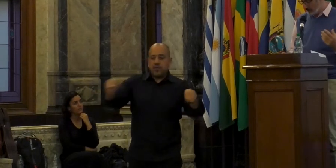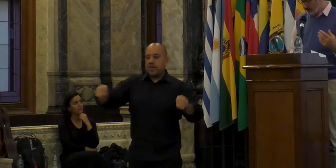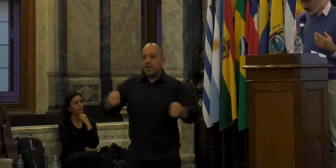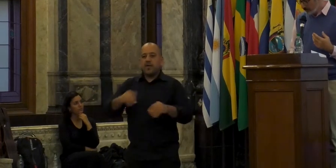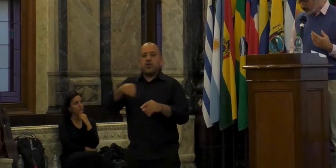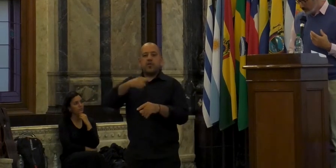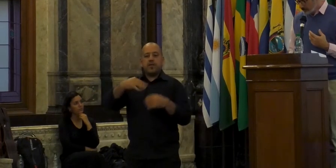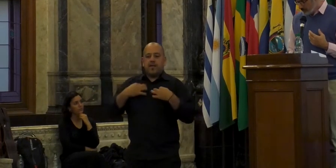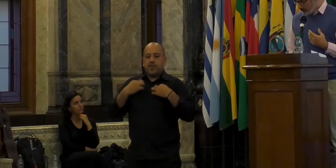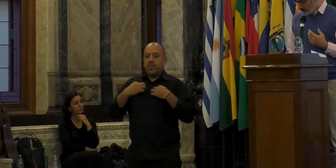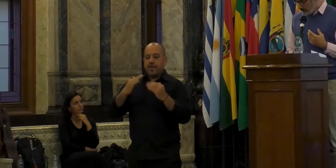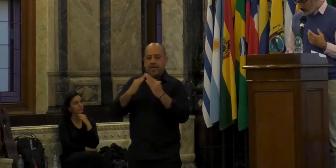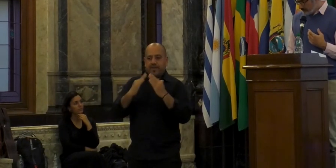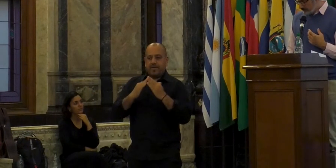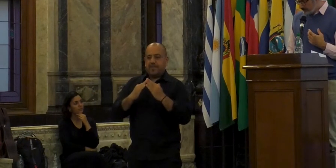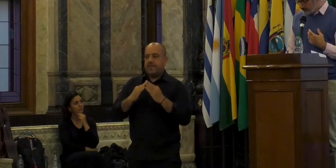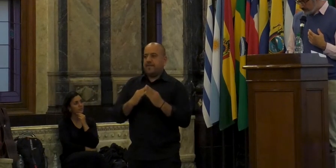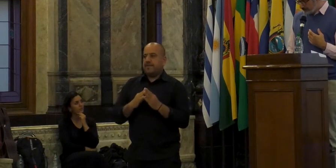tomando.